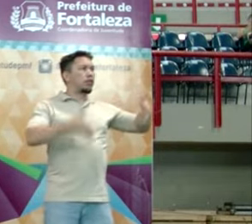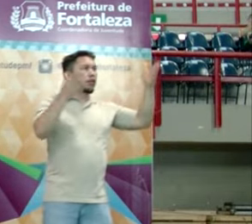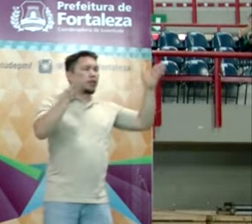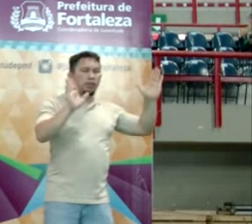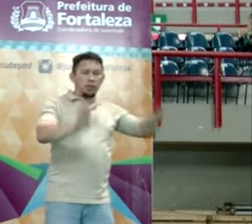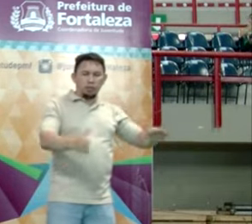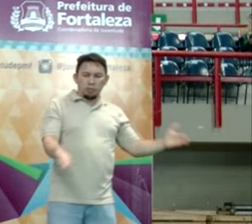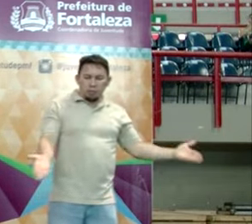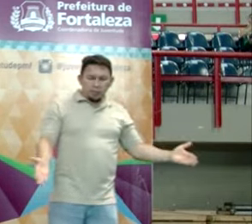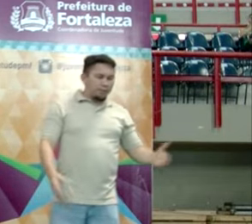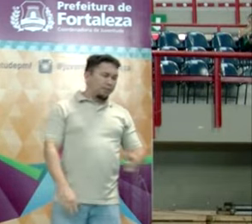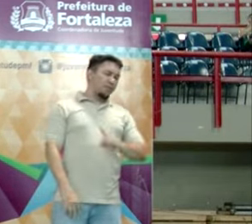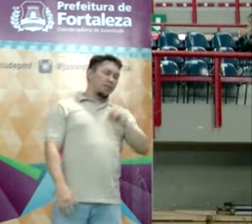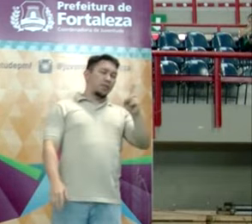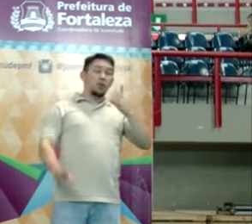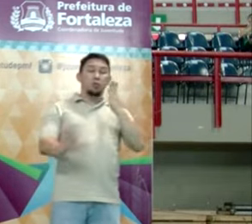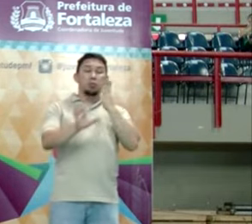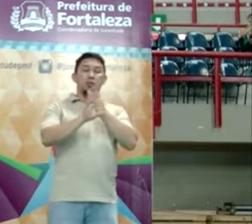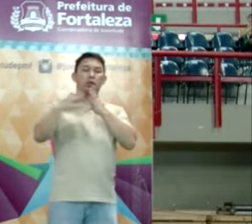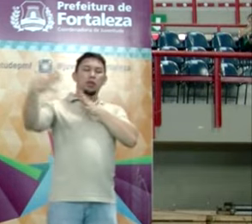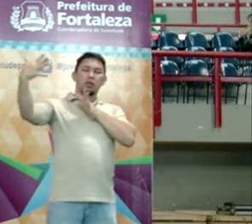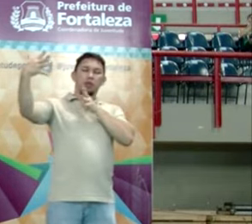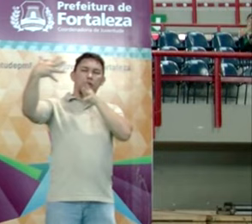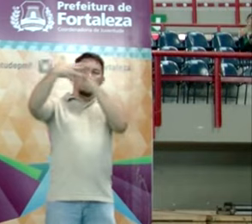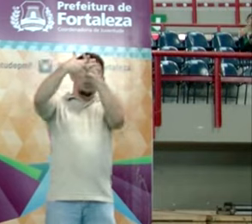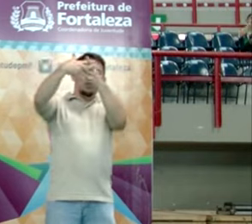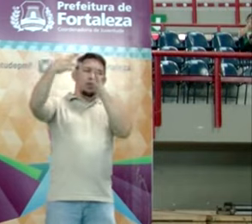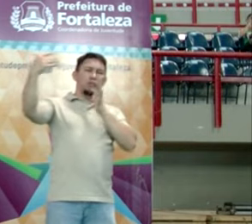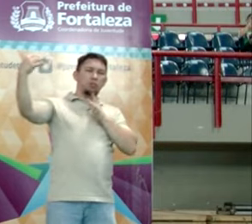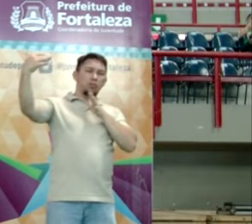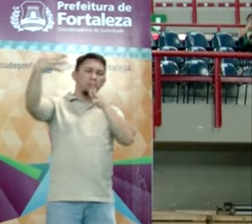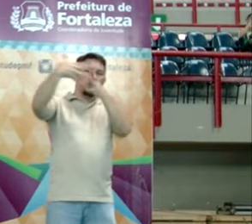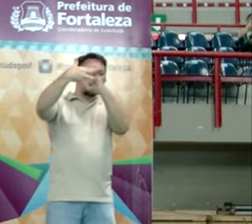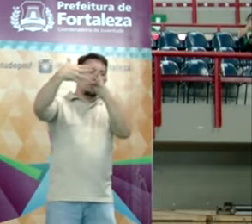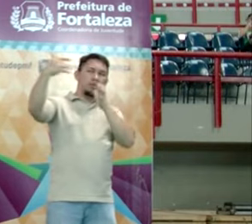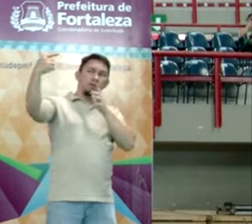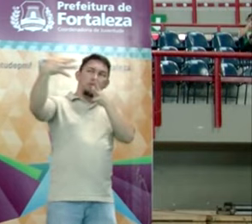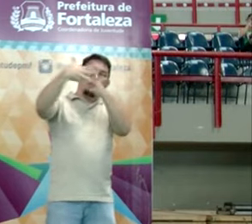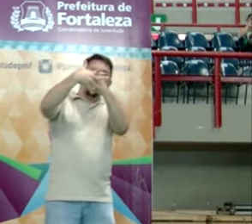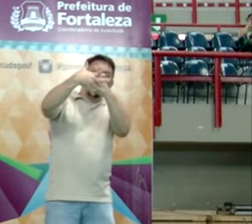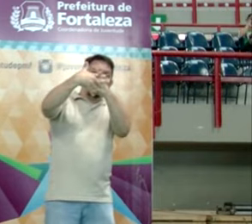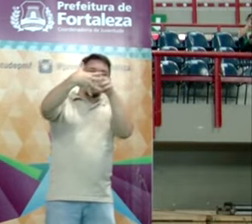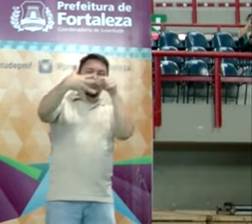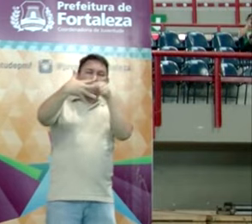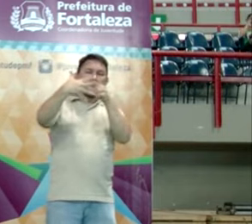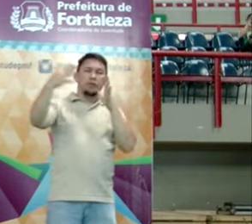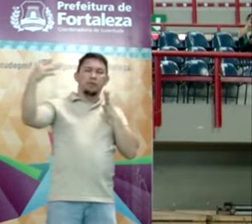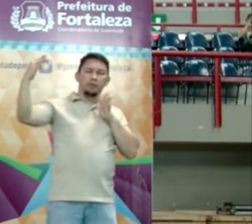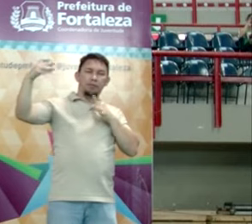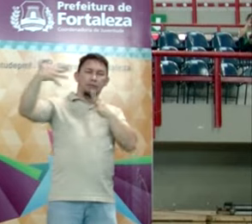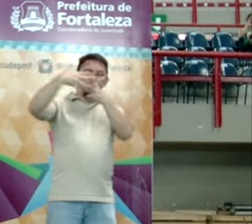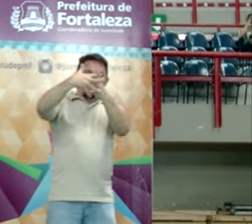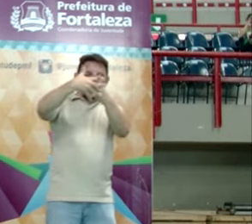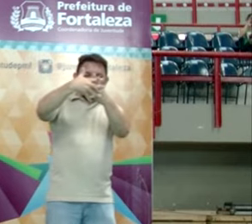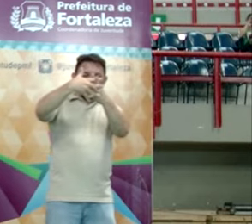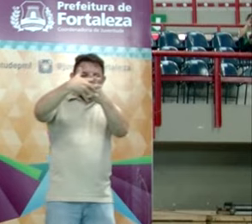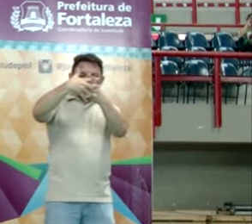Não. Na realidade é porque houve uma interferência. A interferência pode